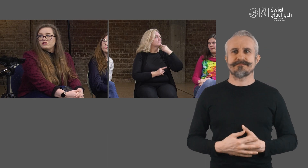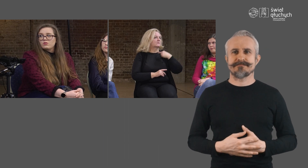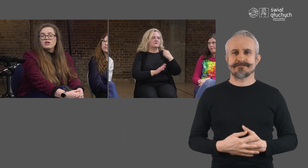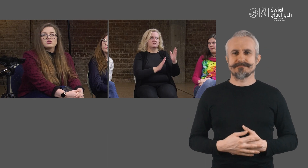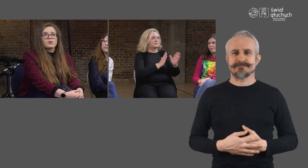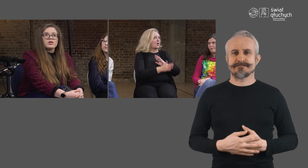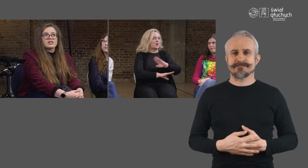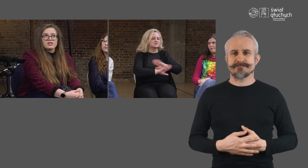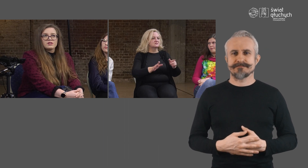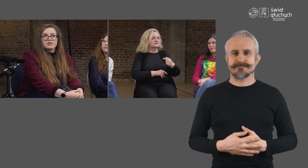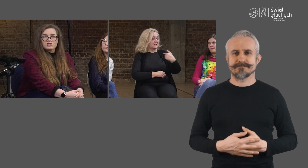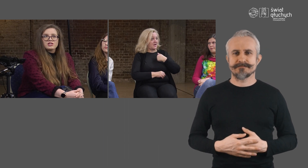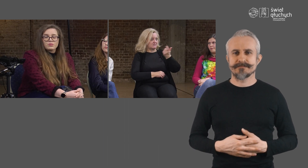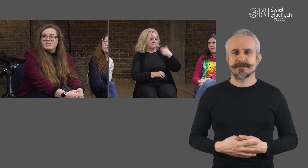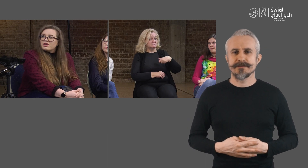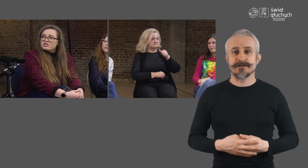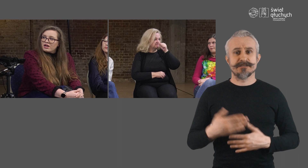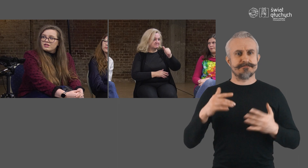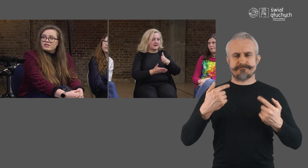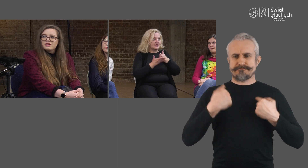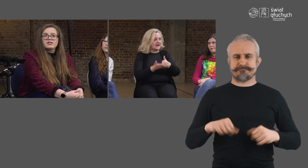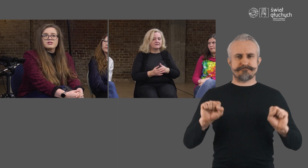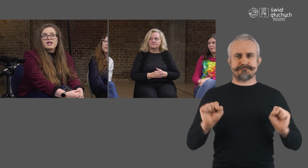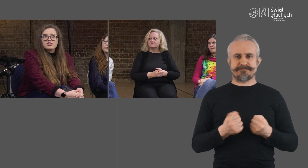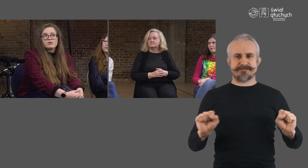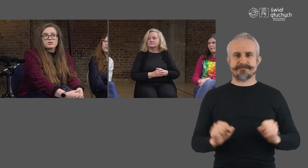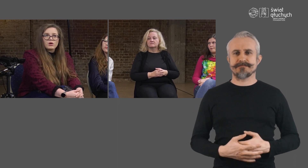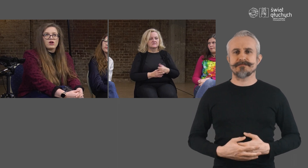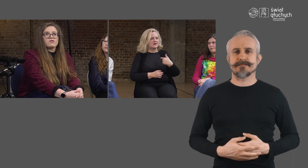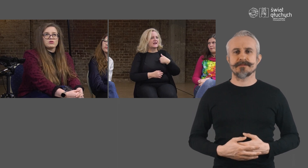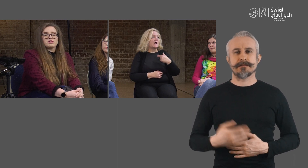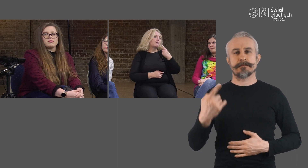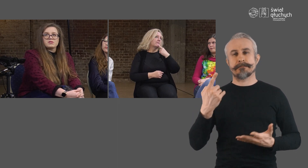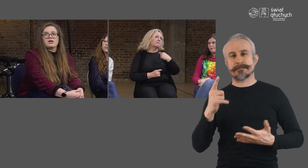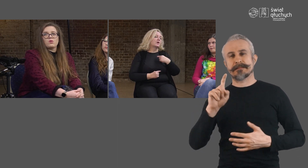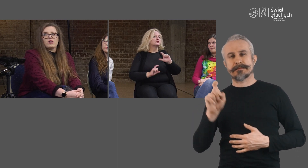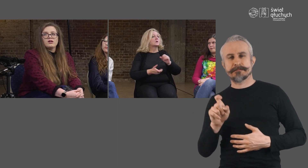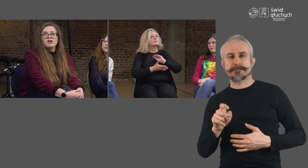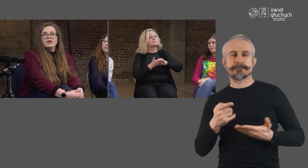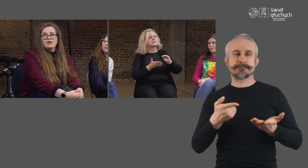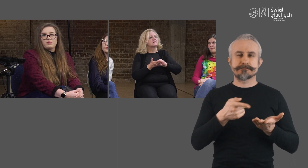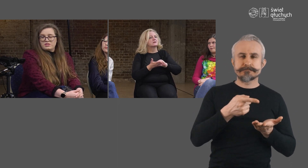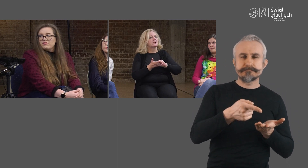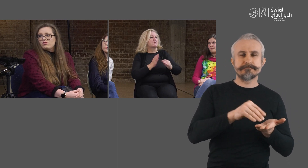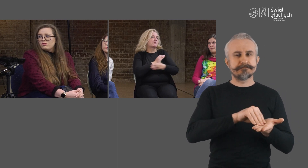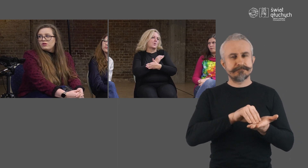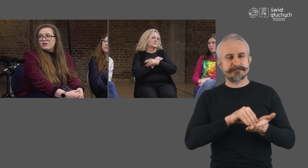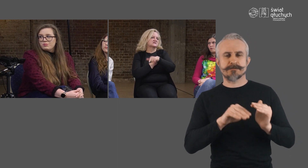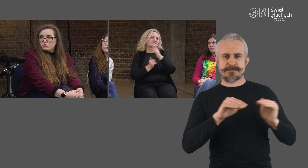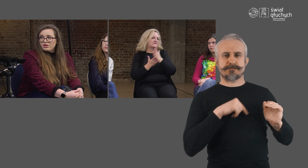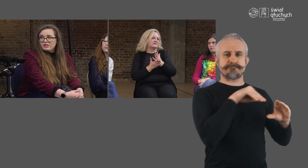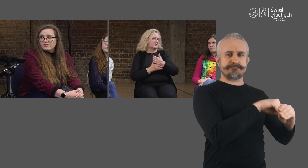mi powiedział, że Paulina, że ty sobie nie dasz rady. Ja ci bym sugerował, żebyś napisała